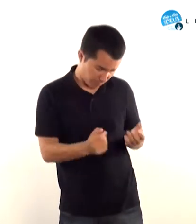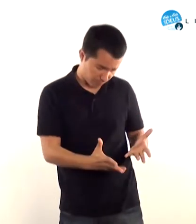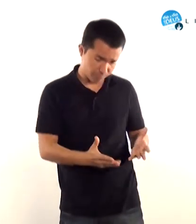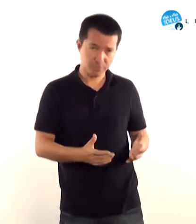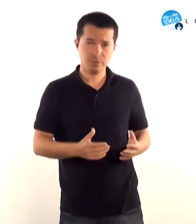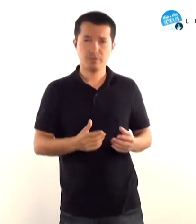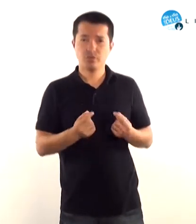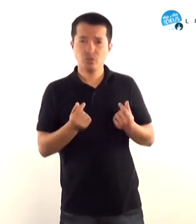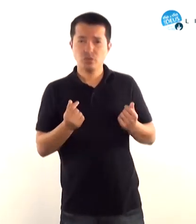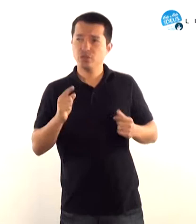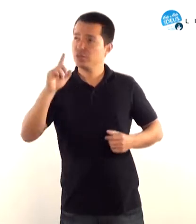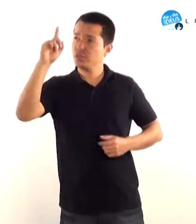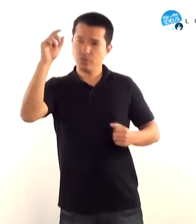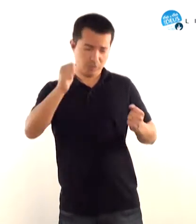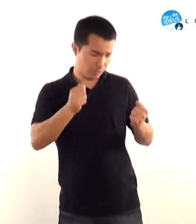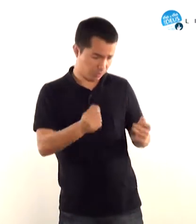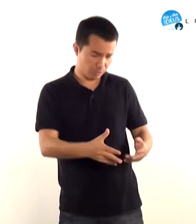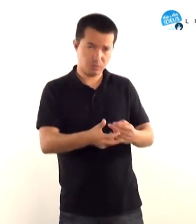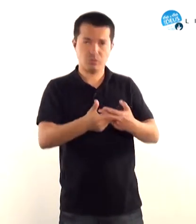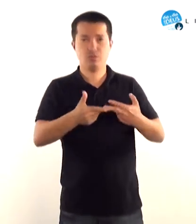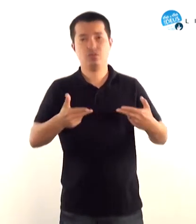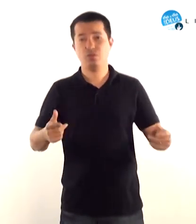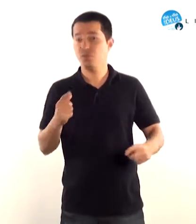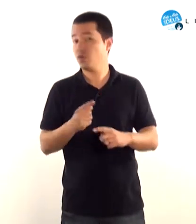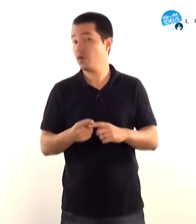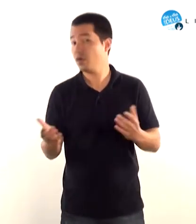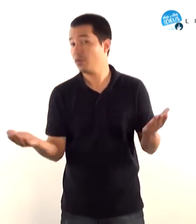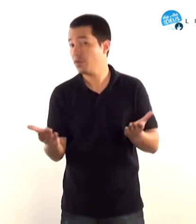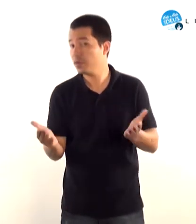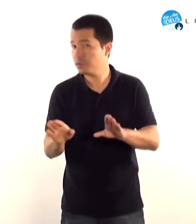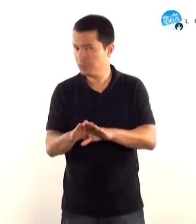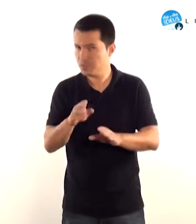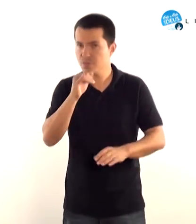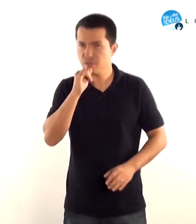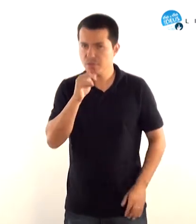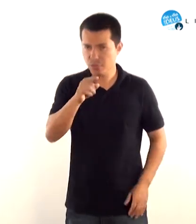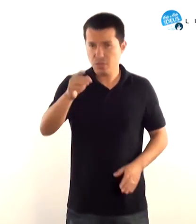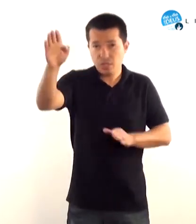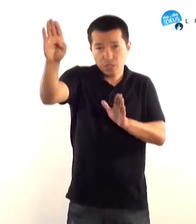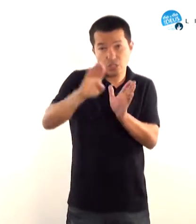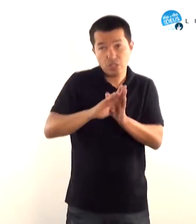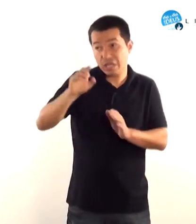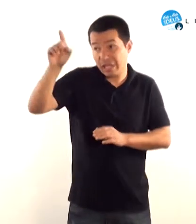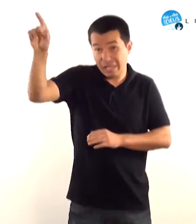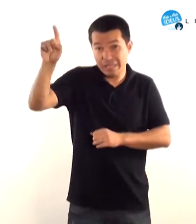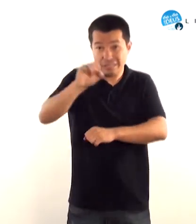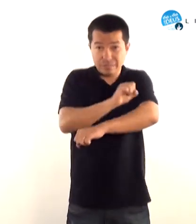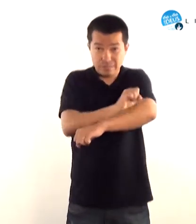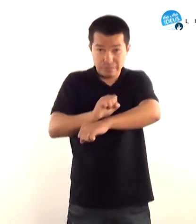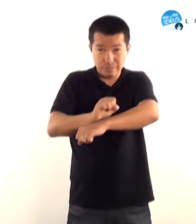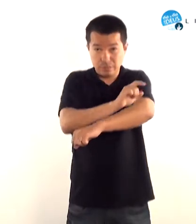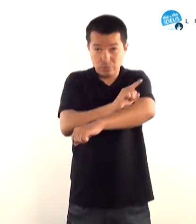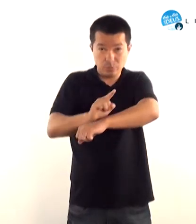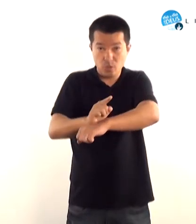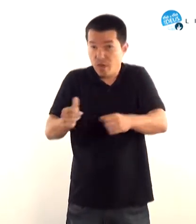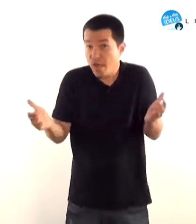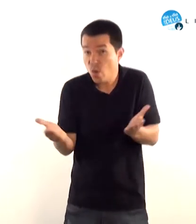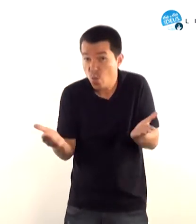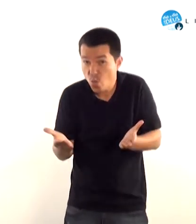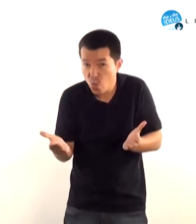Porque na hora que Deus mandou a destruição sobre aquele vale, se você for hoje naquele vale onde existiam essas